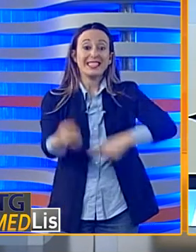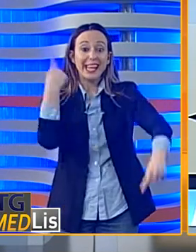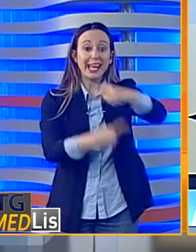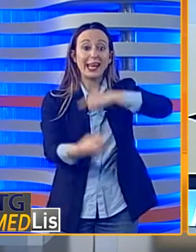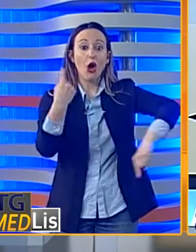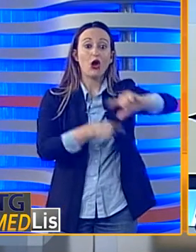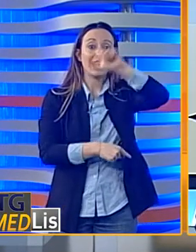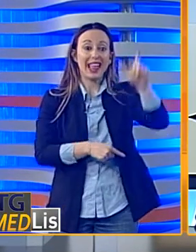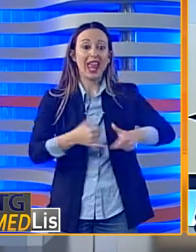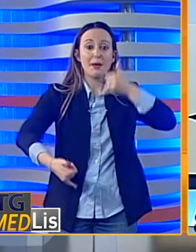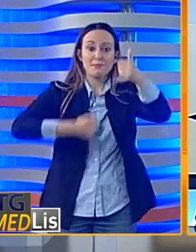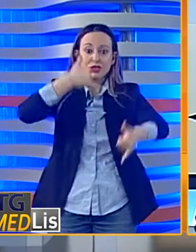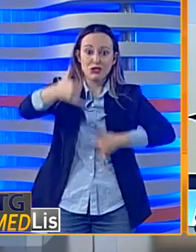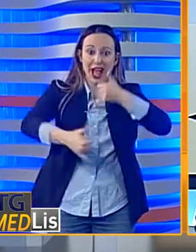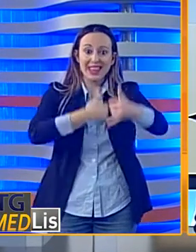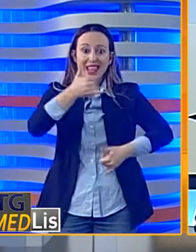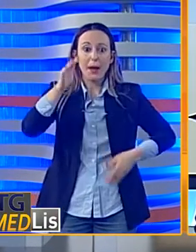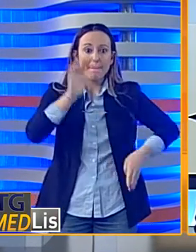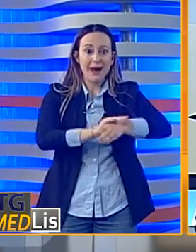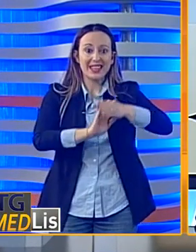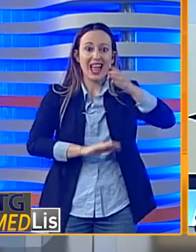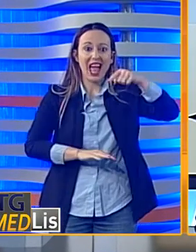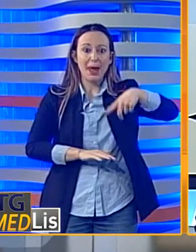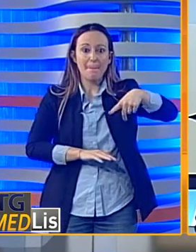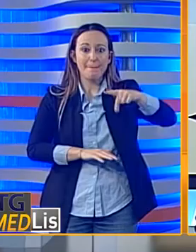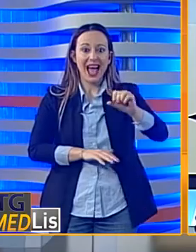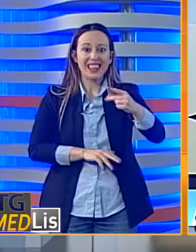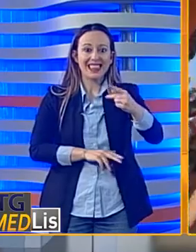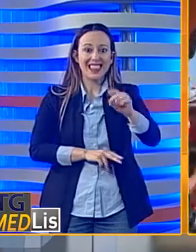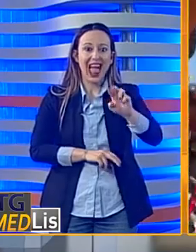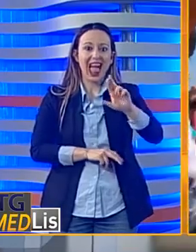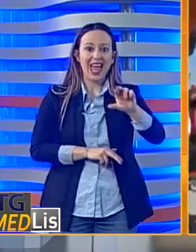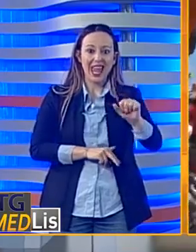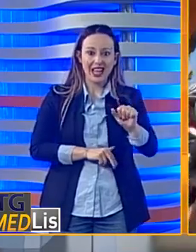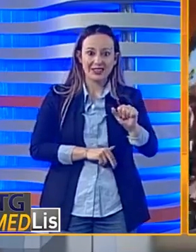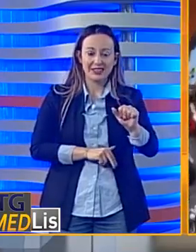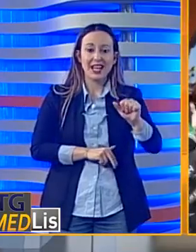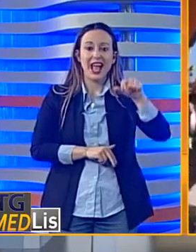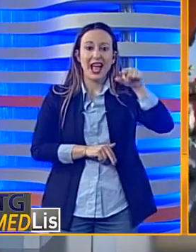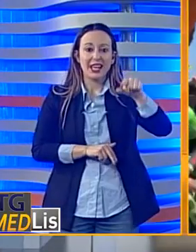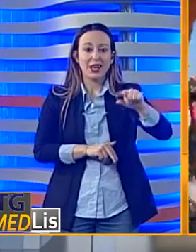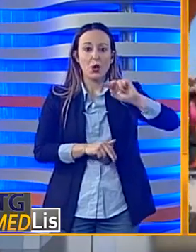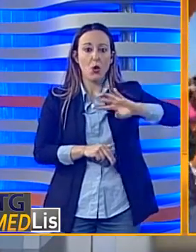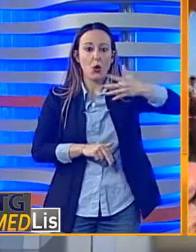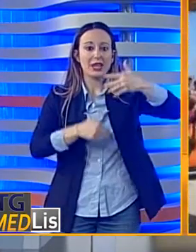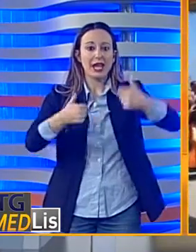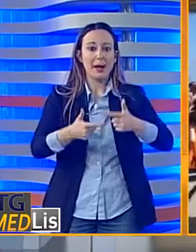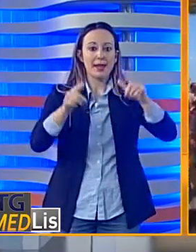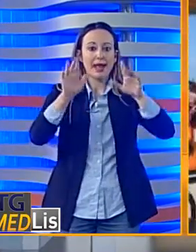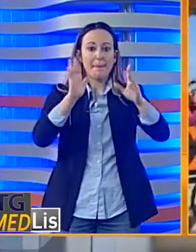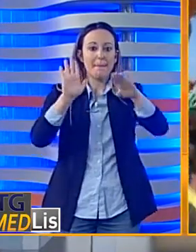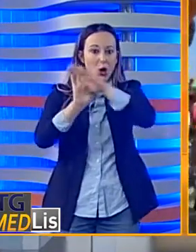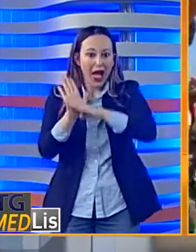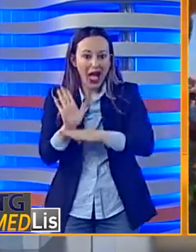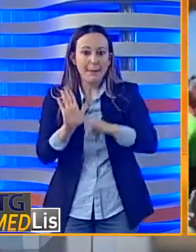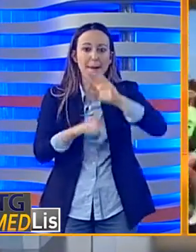Adesso lo sport, il ciclismo, il Giro d'Italia riparte da Pedara per la quinta tappa in programma dopo